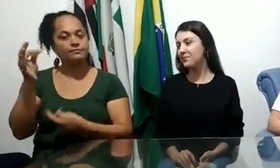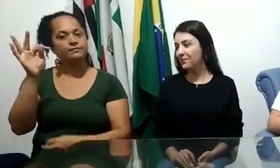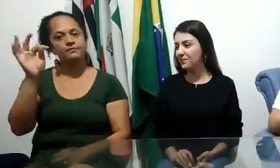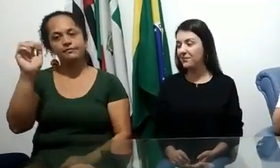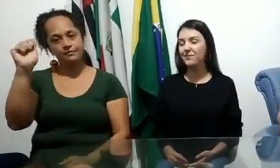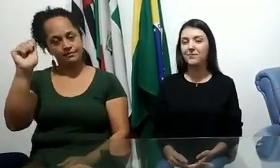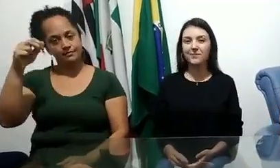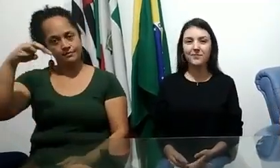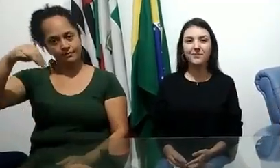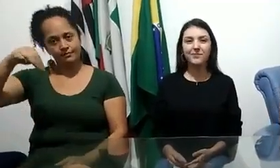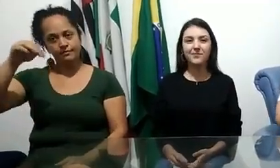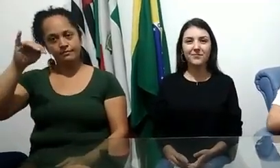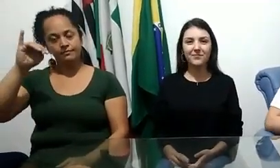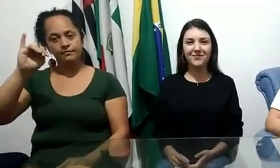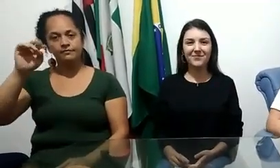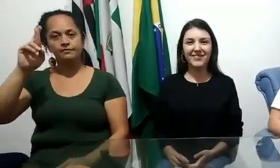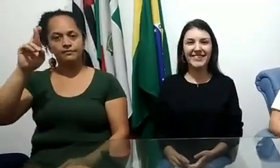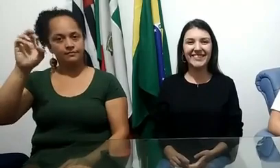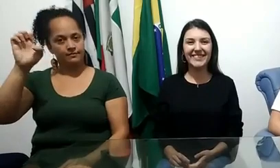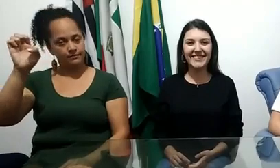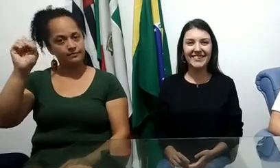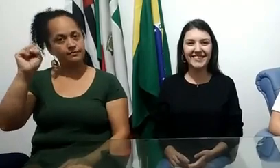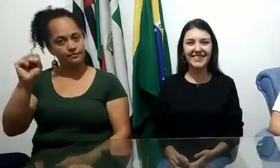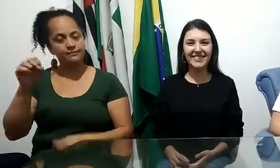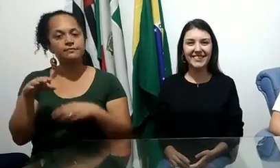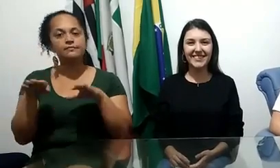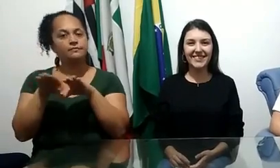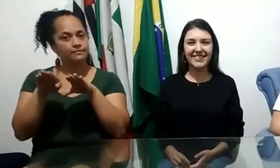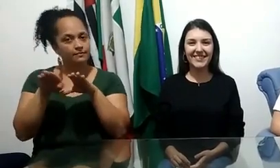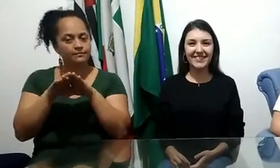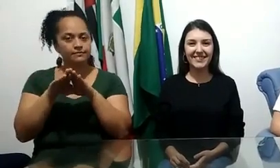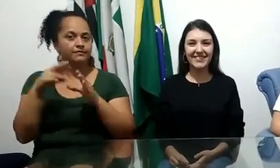hoje e também a Rose está nos ajudando aí com a filmagem.